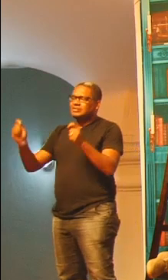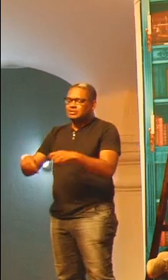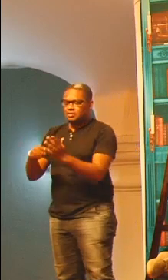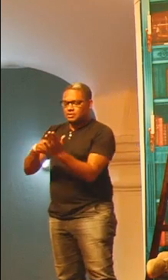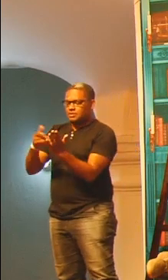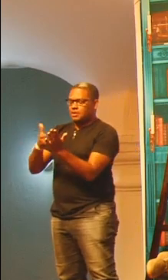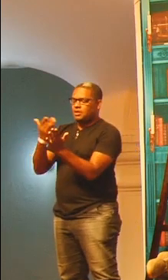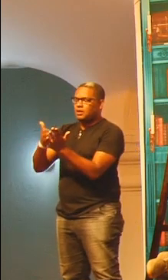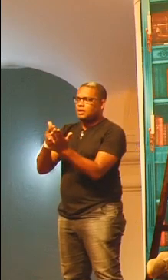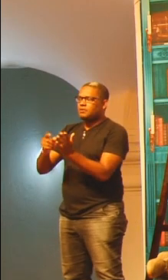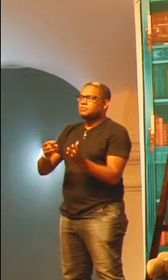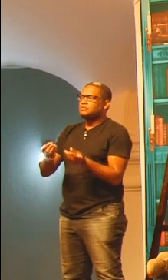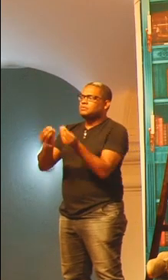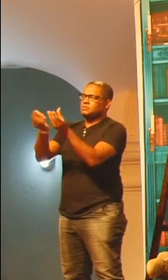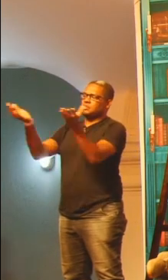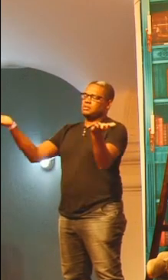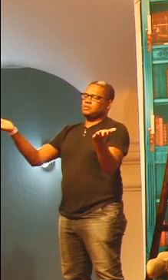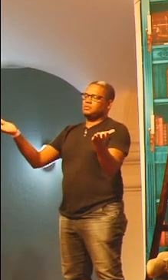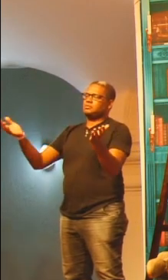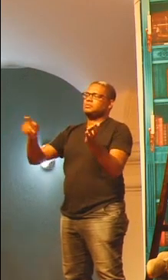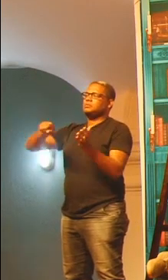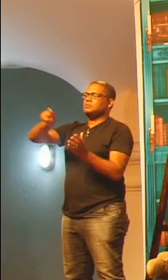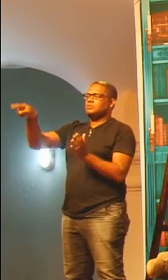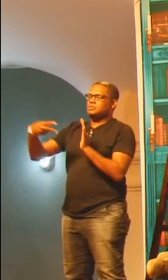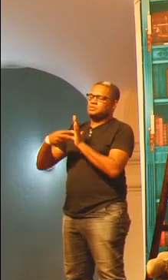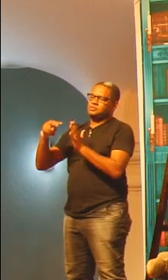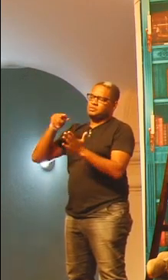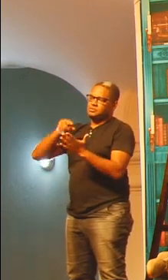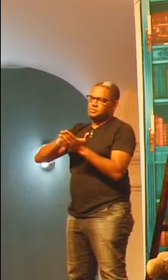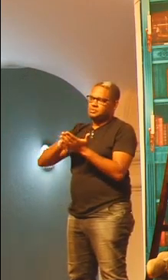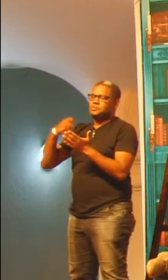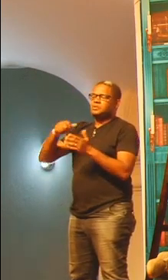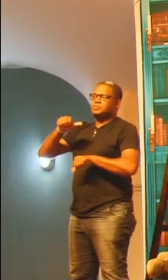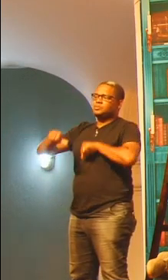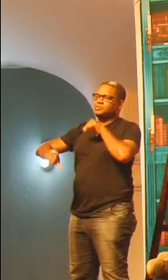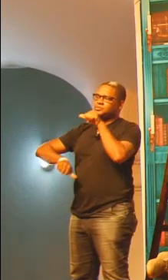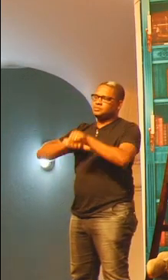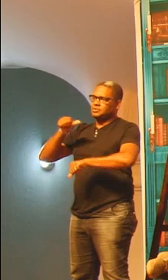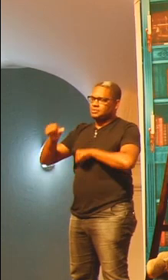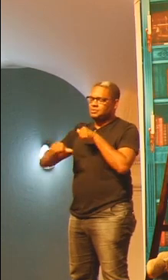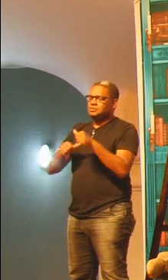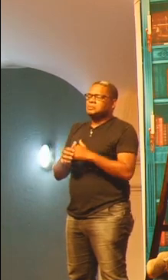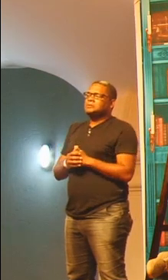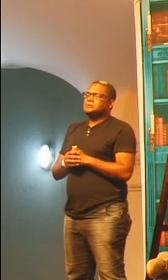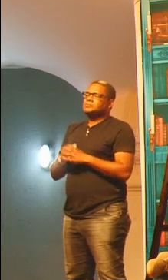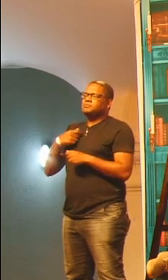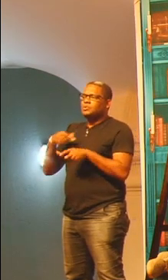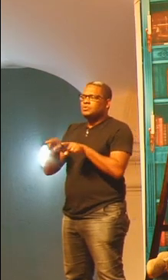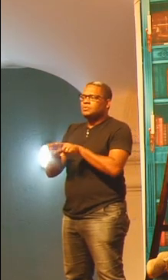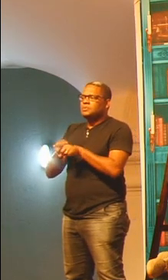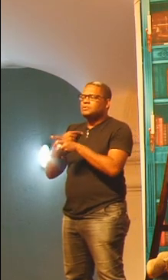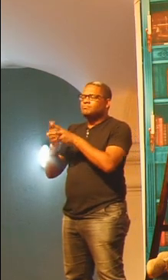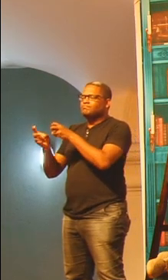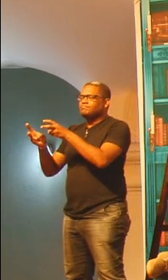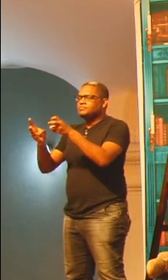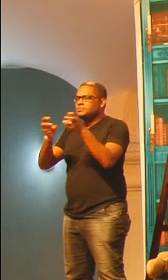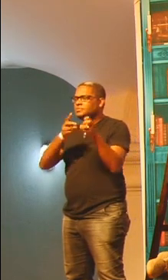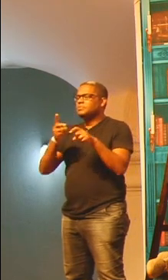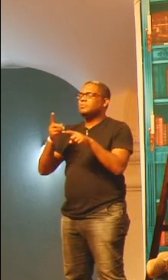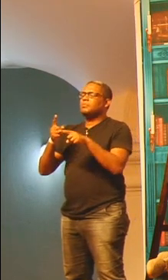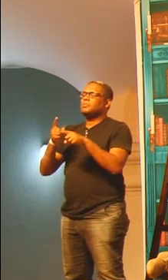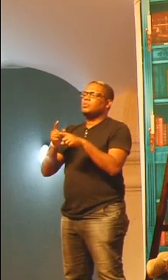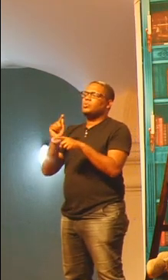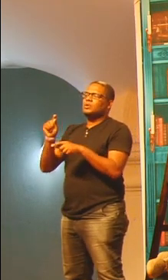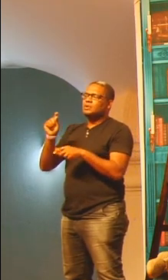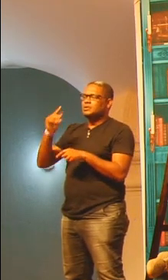sentido, dar um sentido para essa história, mudar de alguma maneira. E eu percebia que muitas das